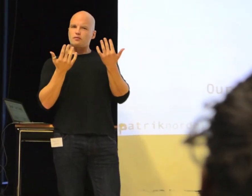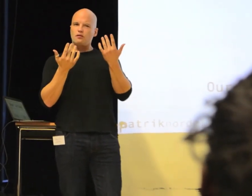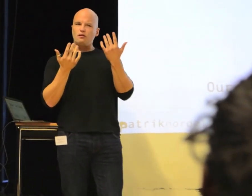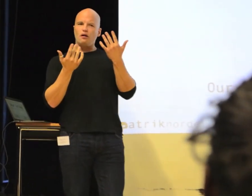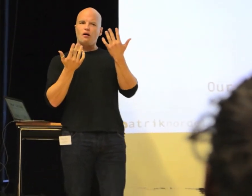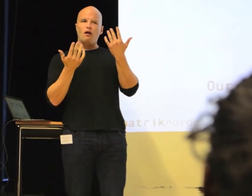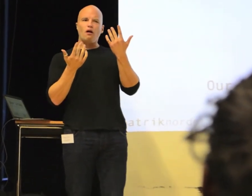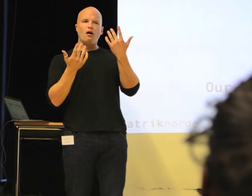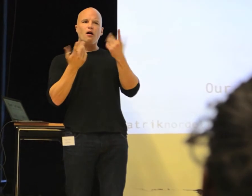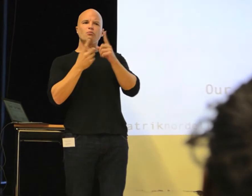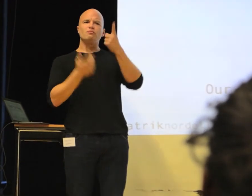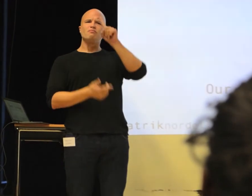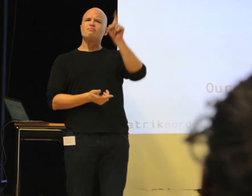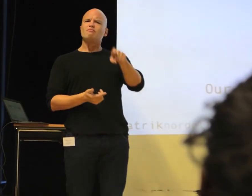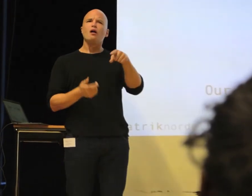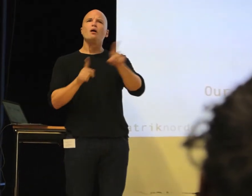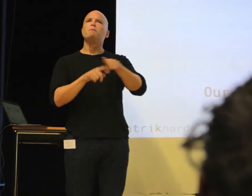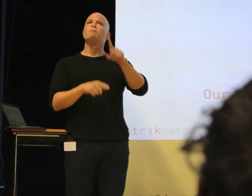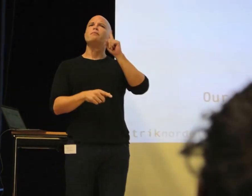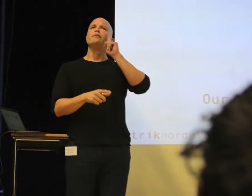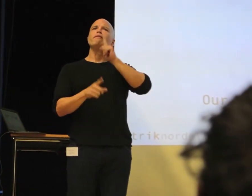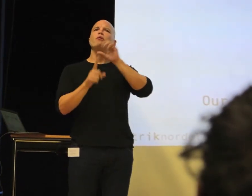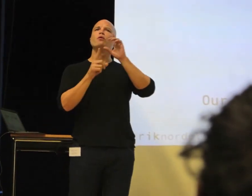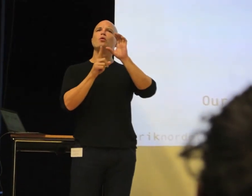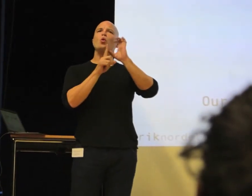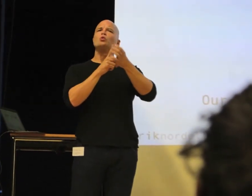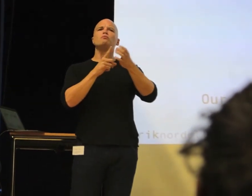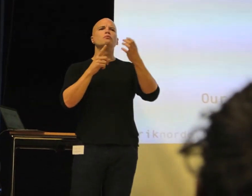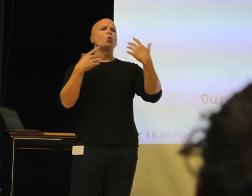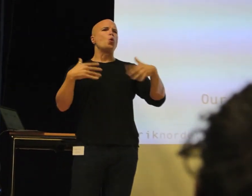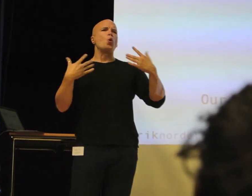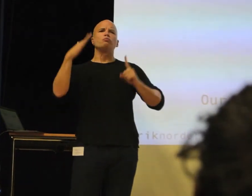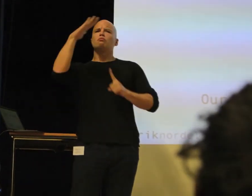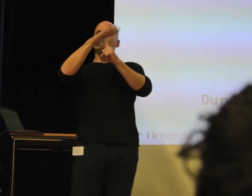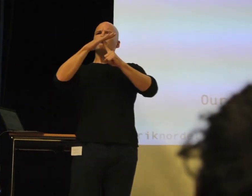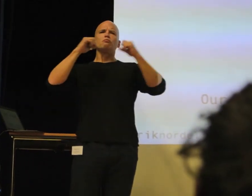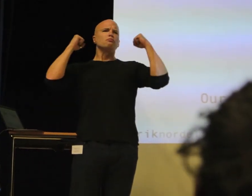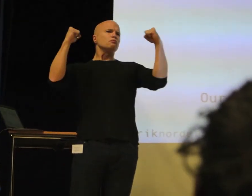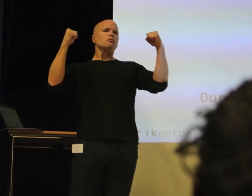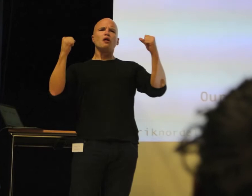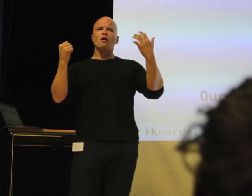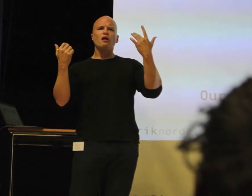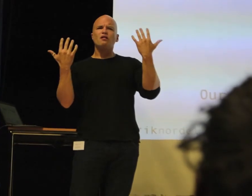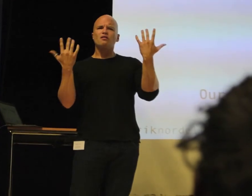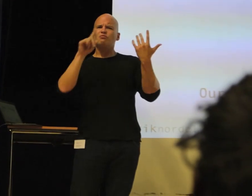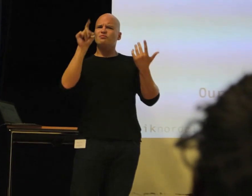for prioriteret spørgsmålet om tegnsprog meget højere. Fordi man tænker, at kultur det er jo noget, vi har i os.